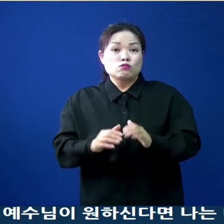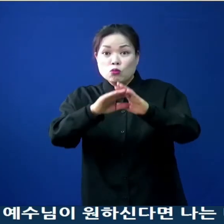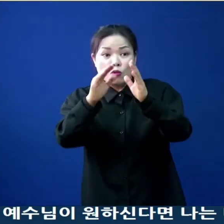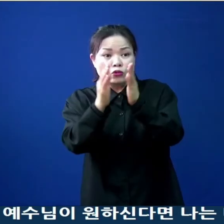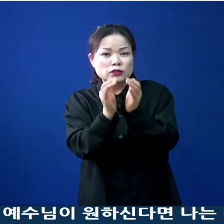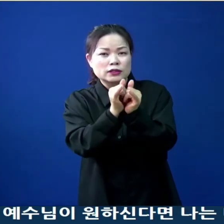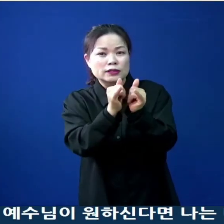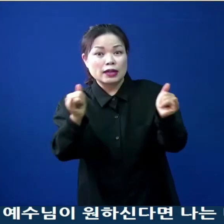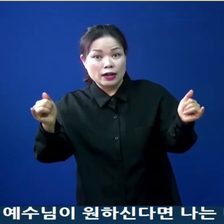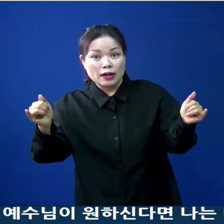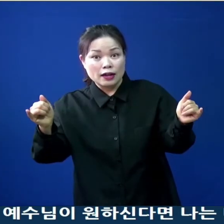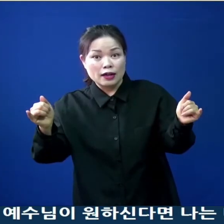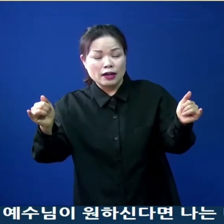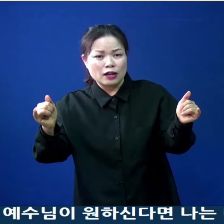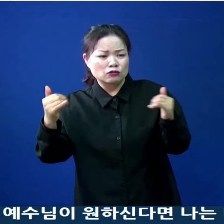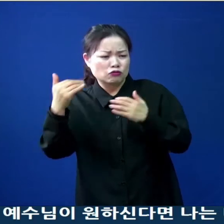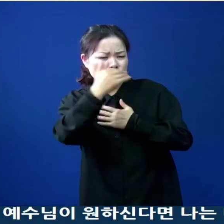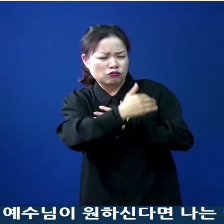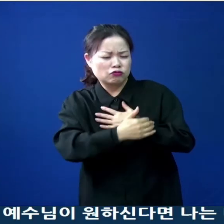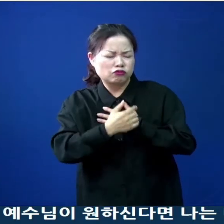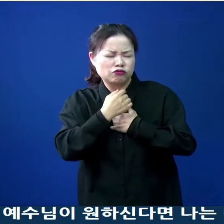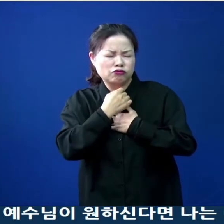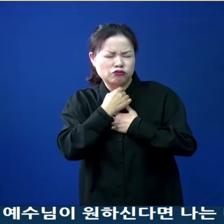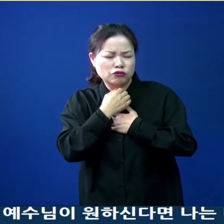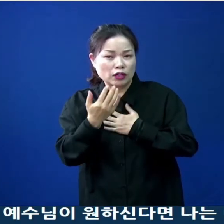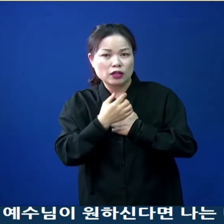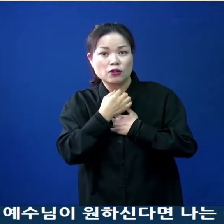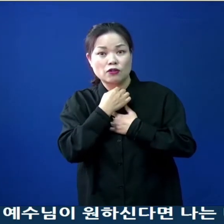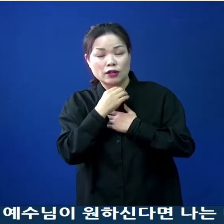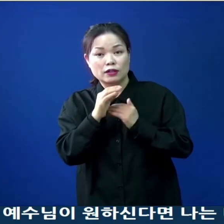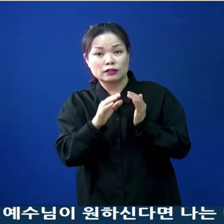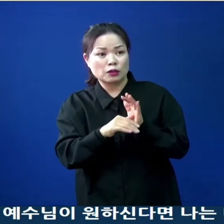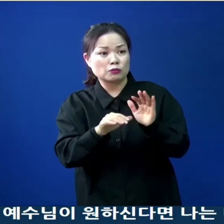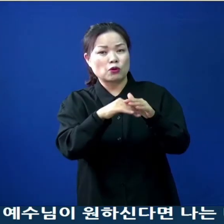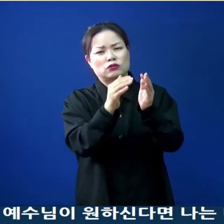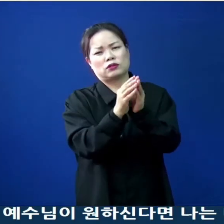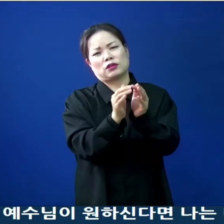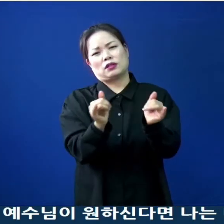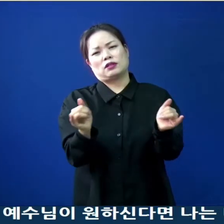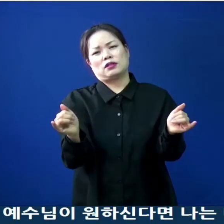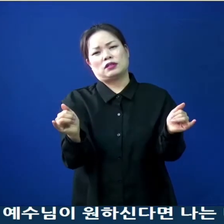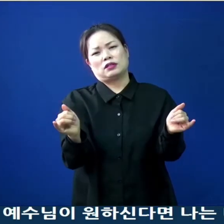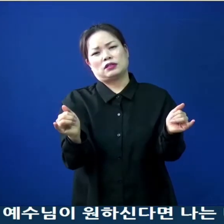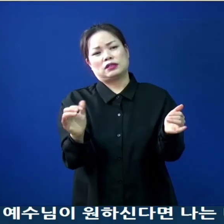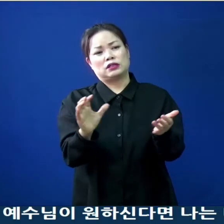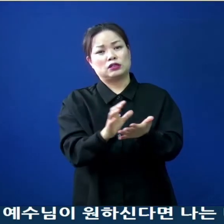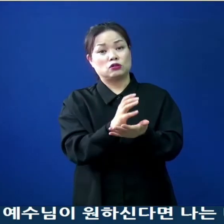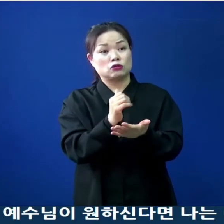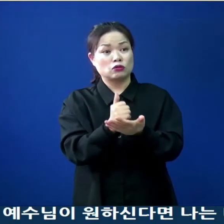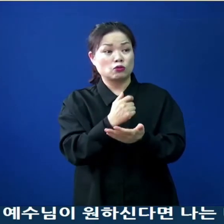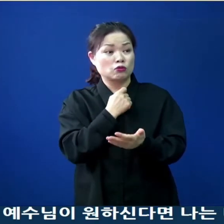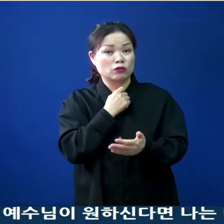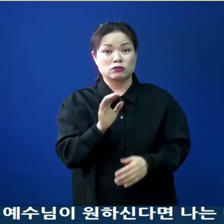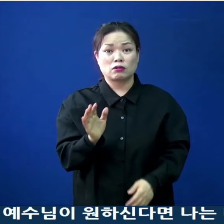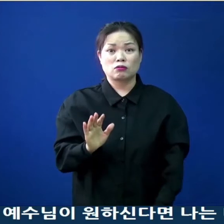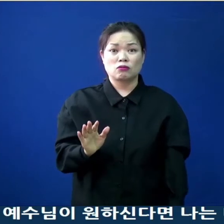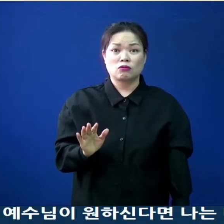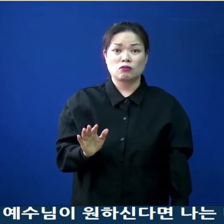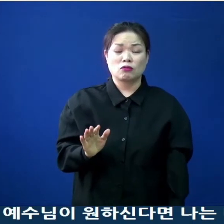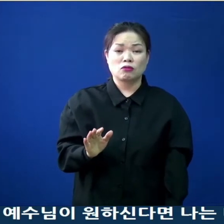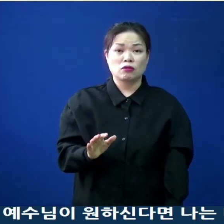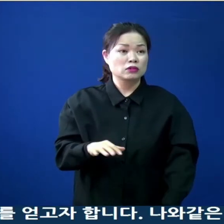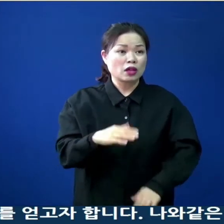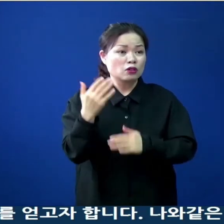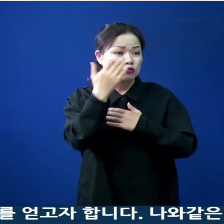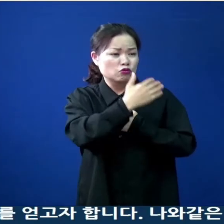모든 사람이 다 육신의 일을 구할 때, 모든 사람이 다 그리스도의 일을 구하지 않고